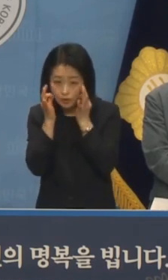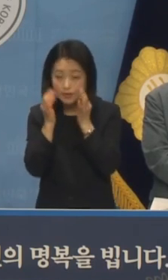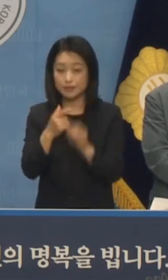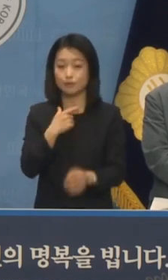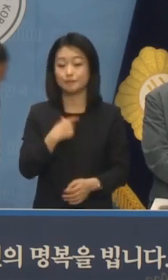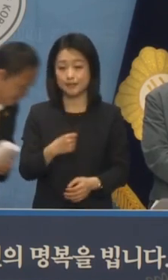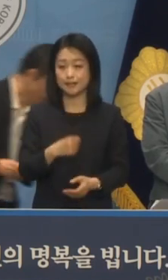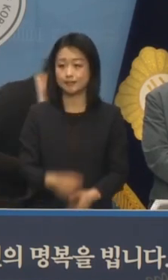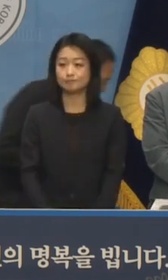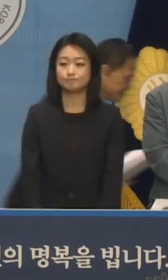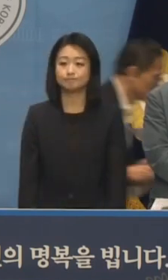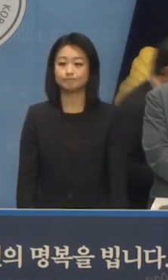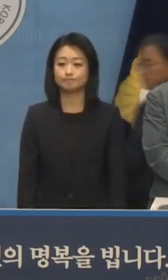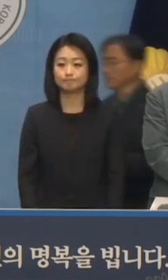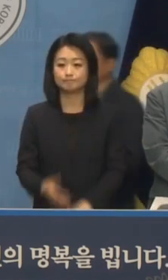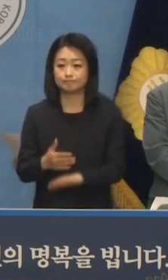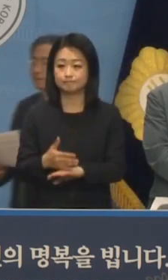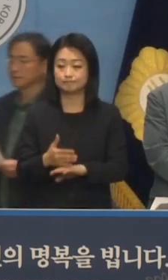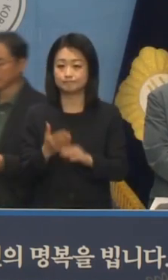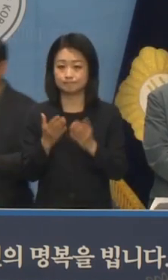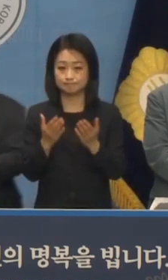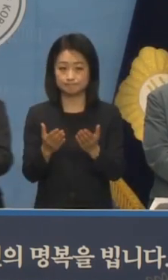감사합니다.